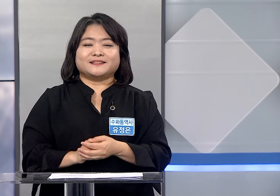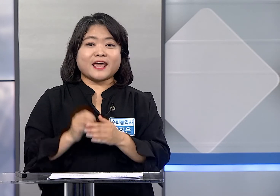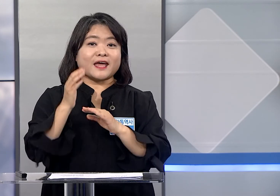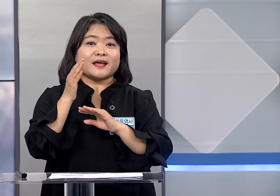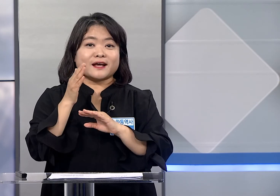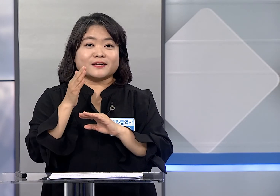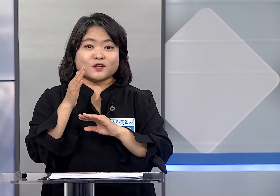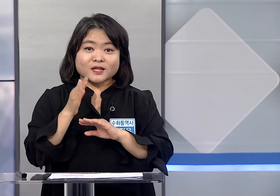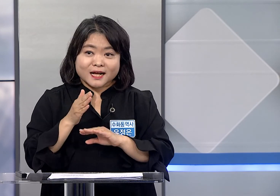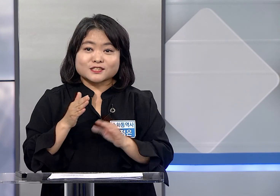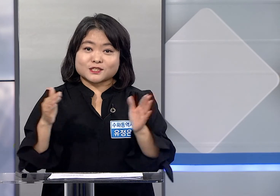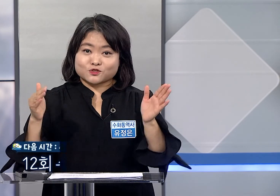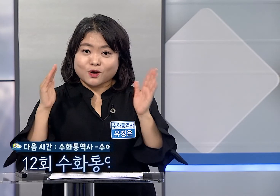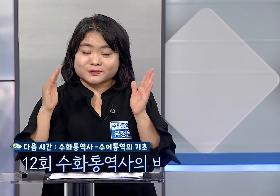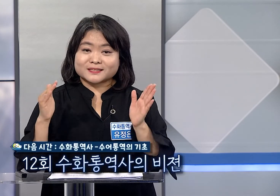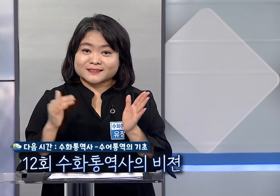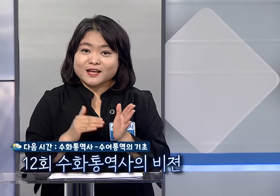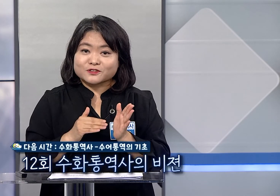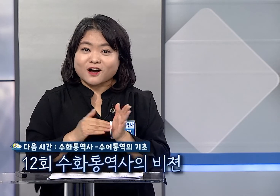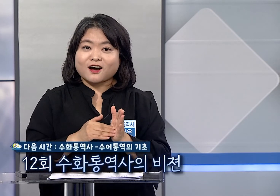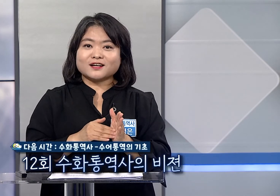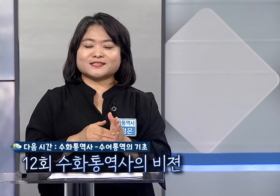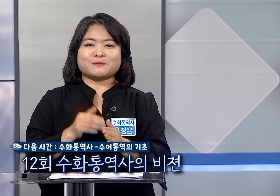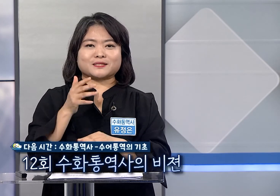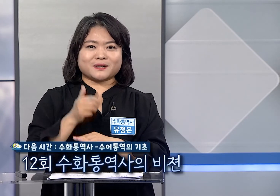네, 여기까지 수업은 끝내고요. 이제 마지막